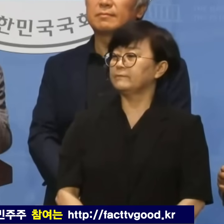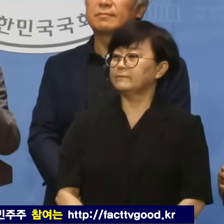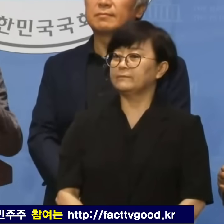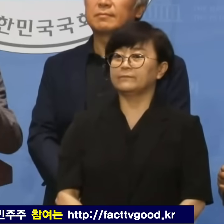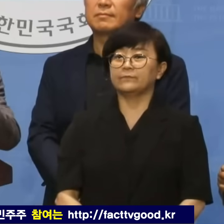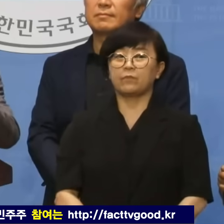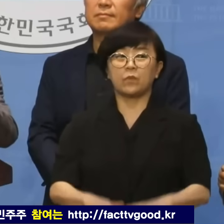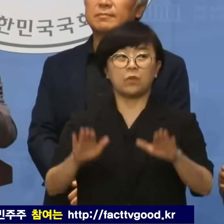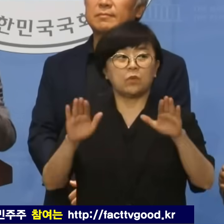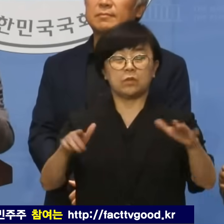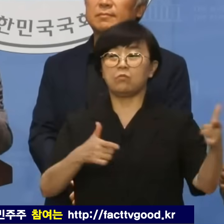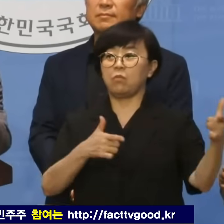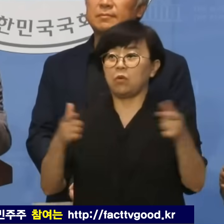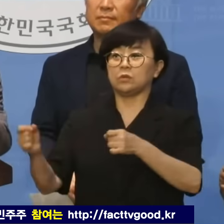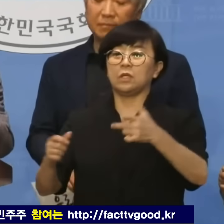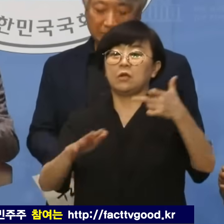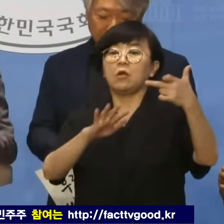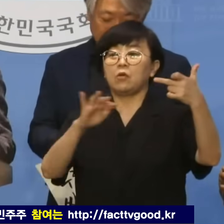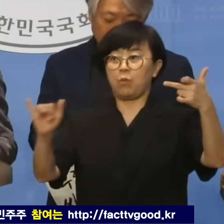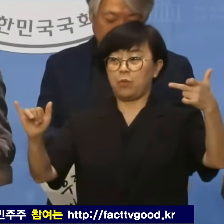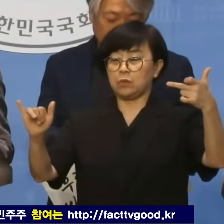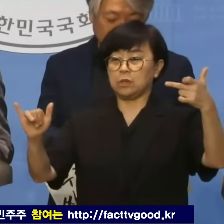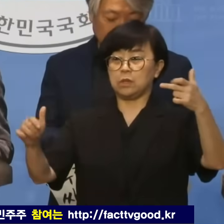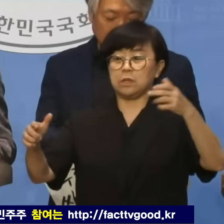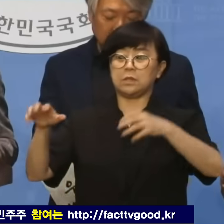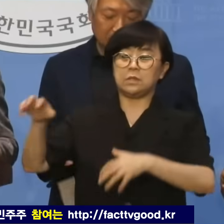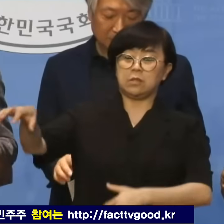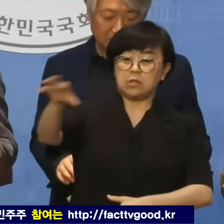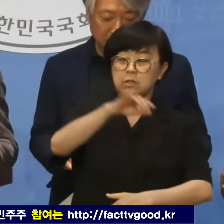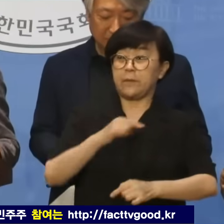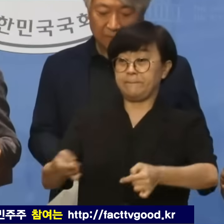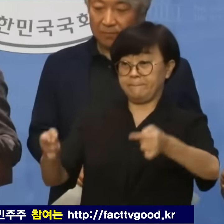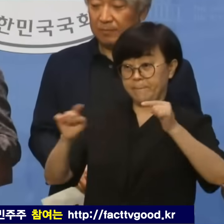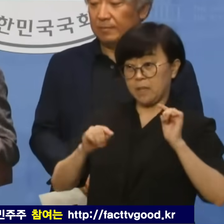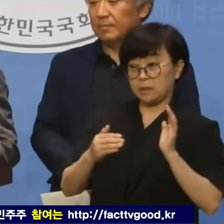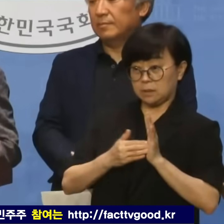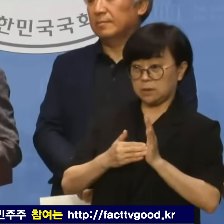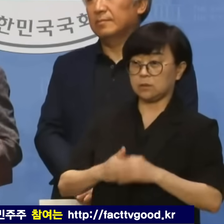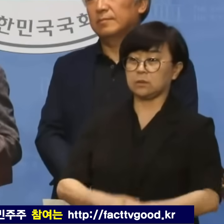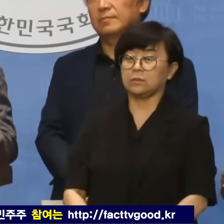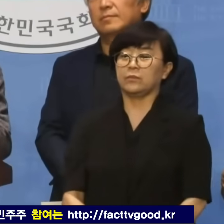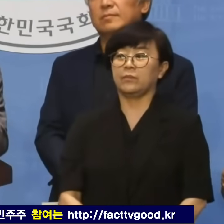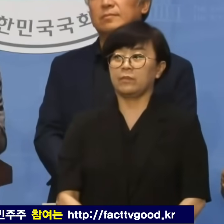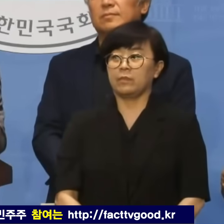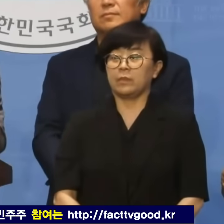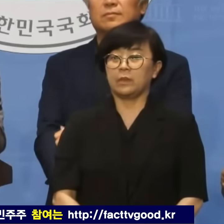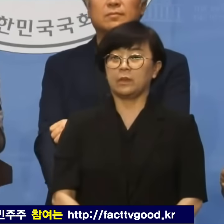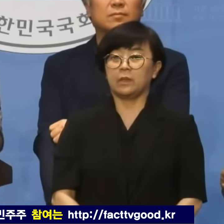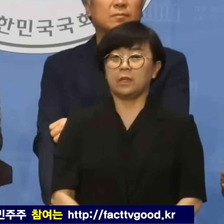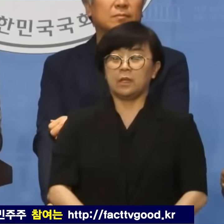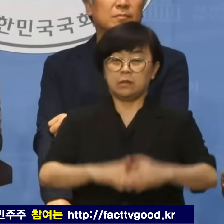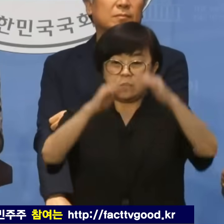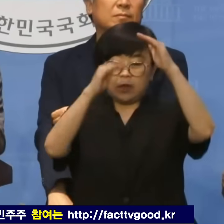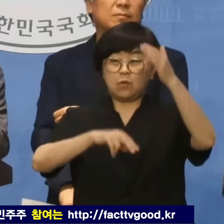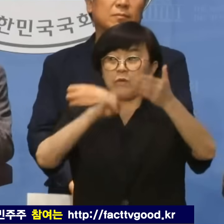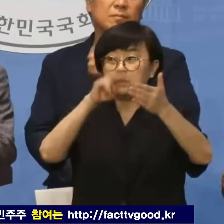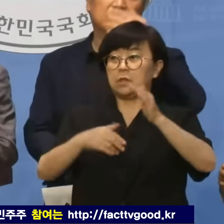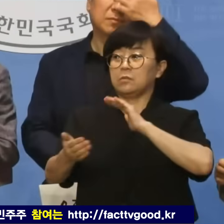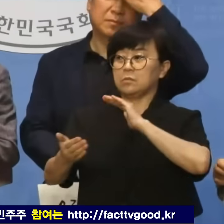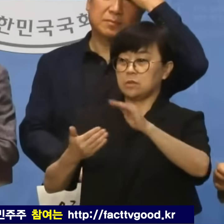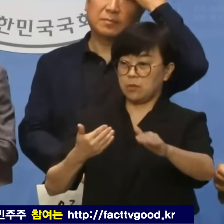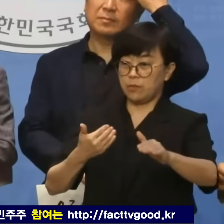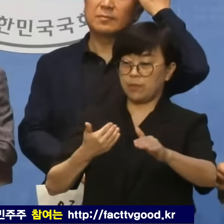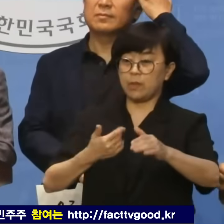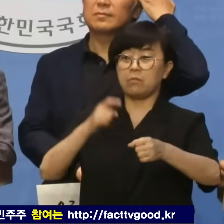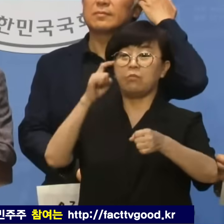네, 오늘 모두 17분의 지역위원장님이 지금 참석하고 계시다는 말씀 드리고요. 기자회견문 낭독에 앞서서 먼저